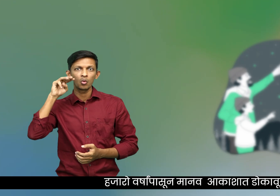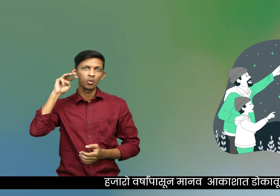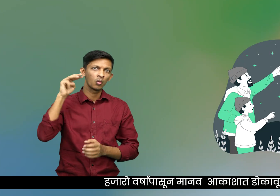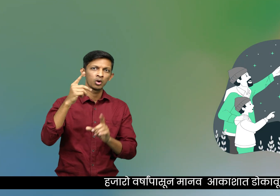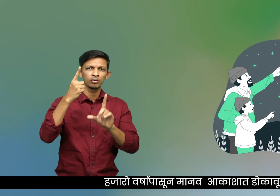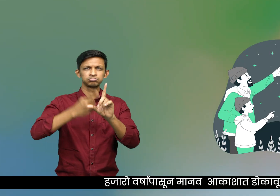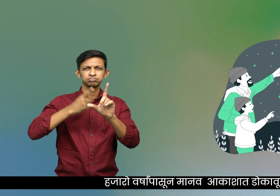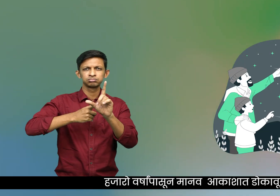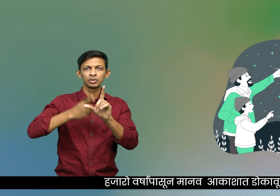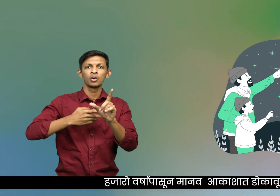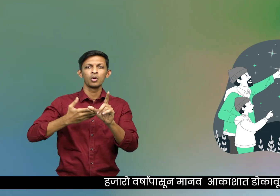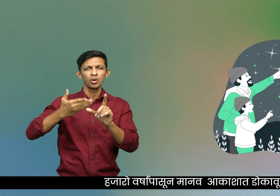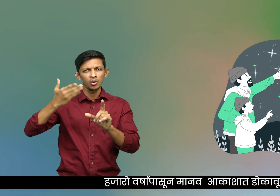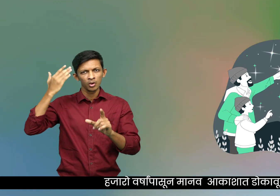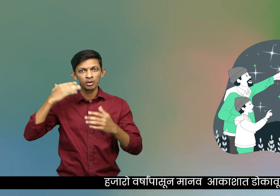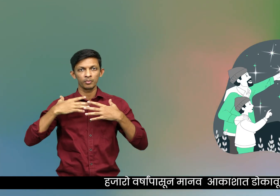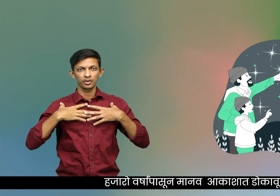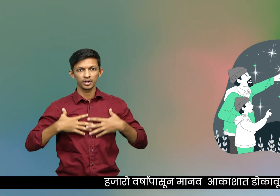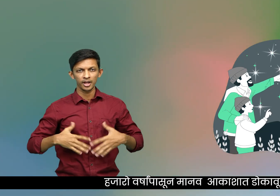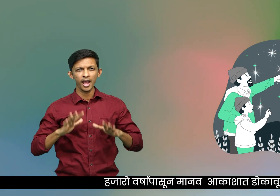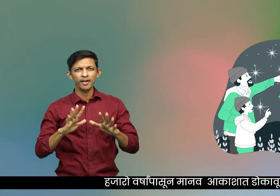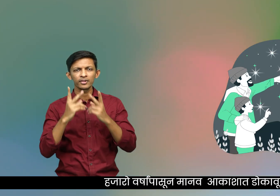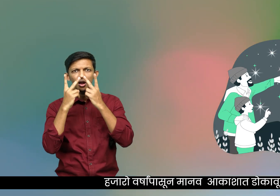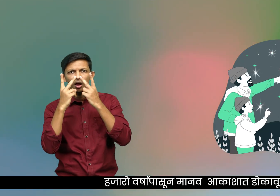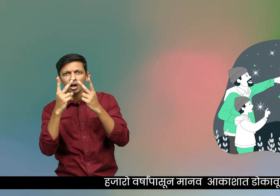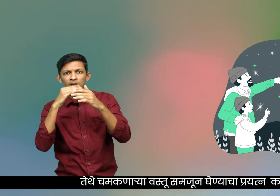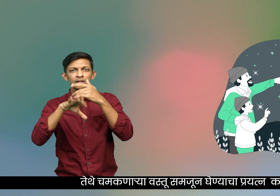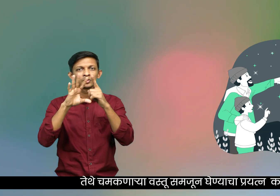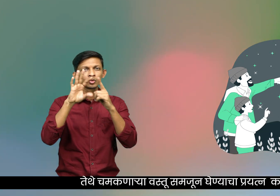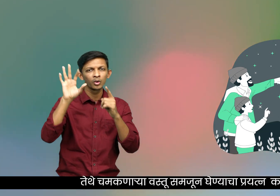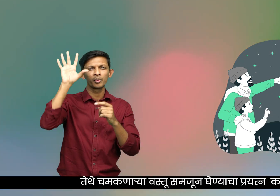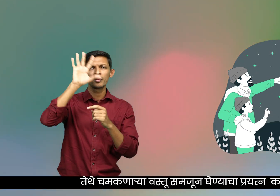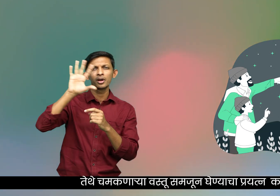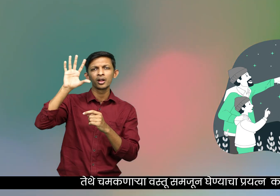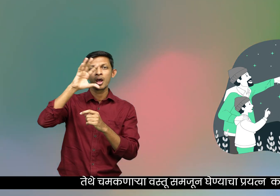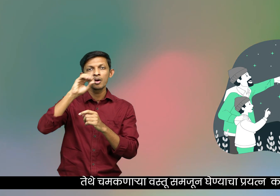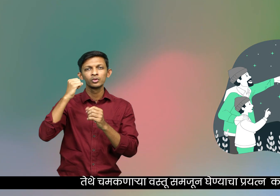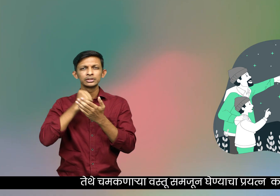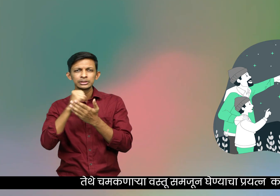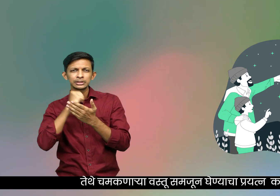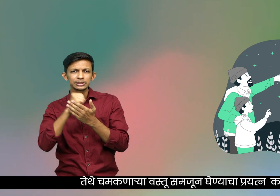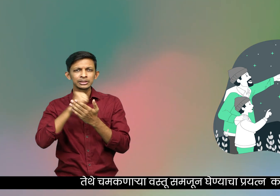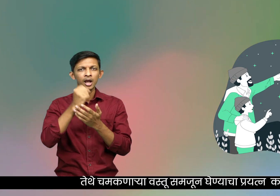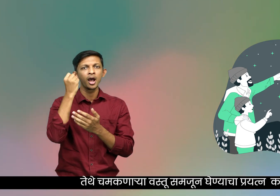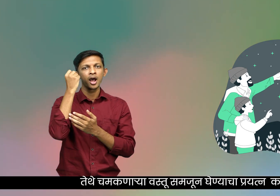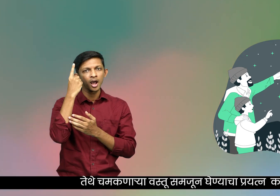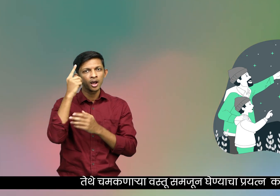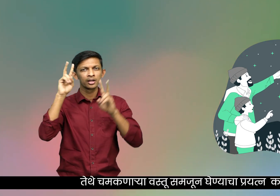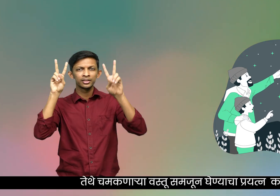हजारो वर्षापासून मानव आकाशात डोकावून तेथे चमकणाऱ्या वस्तू समजून